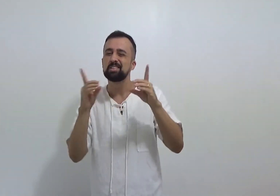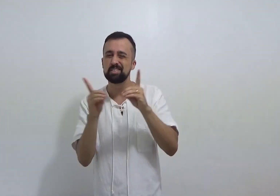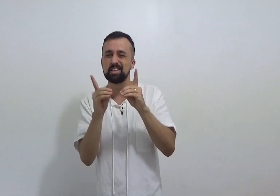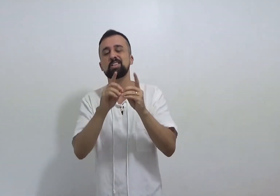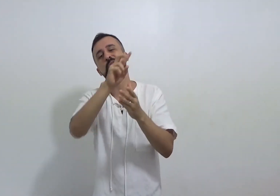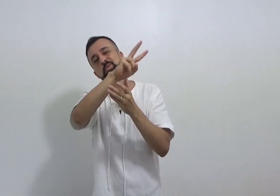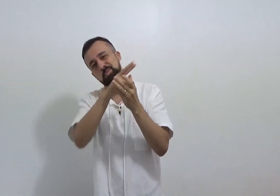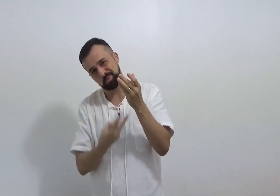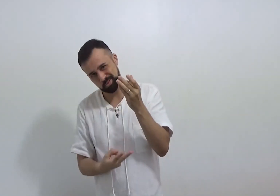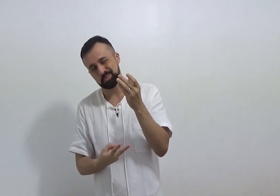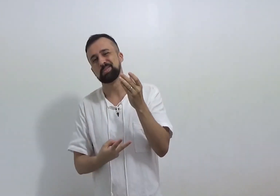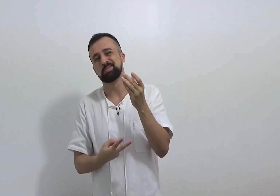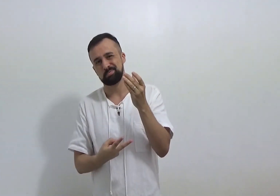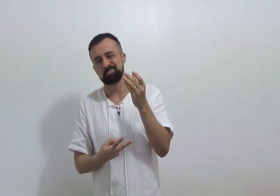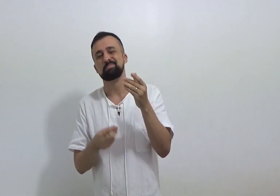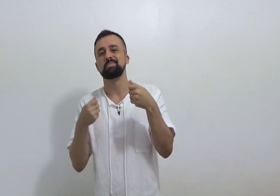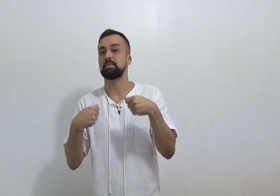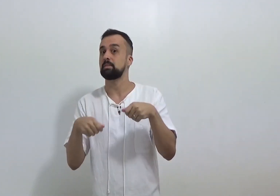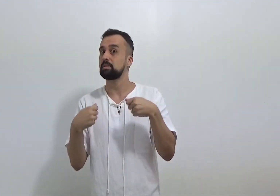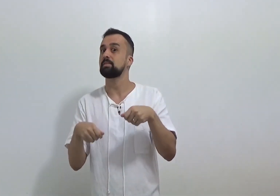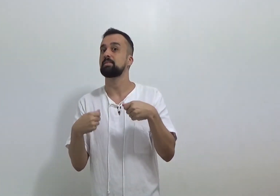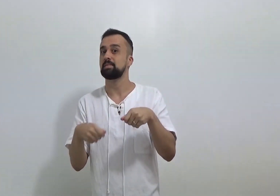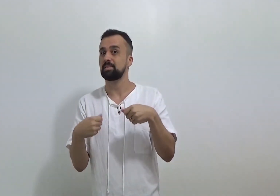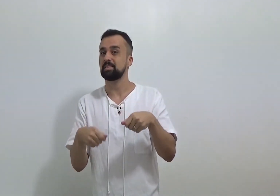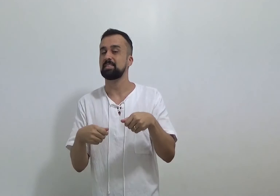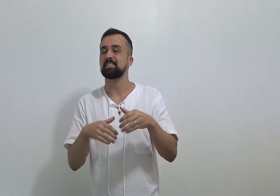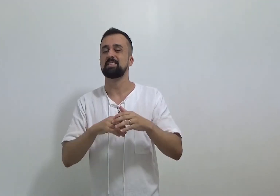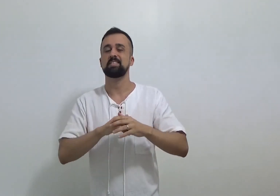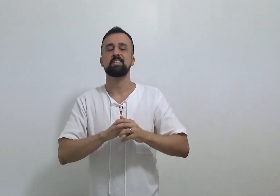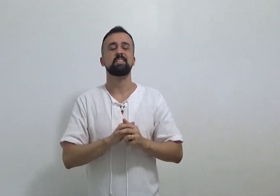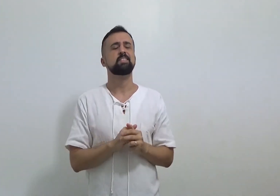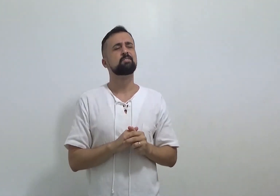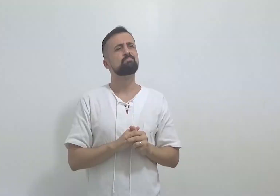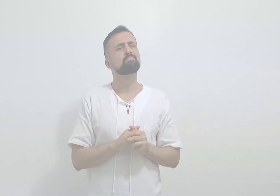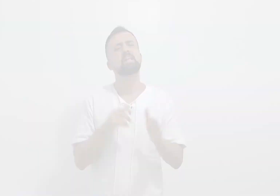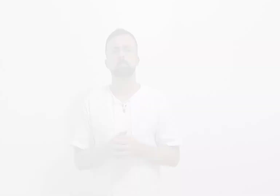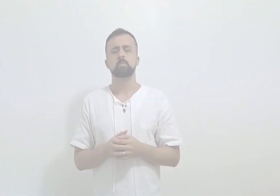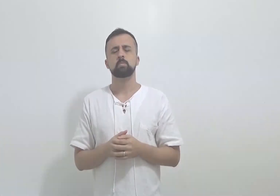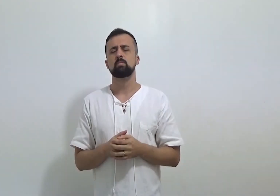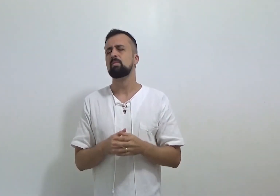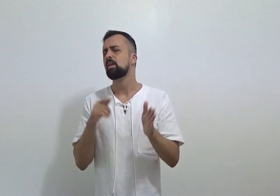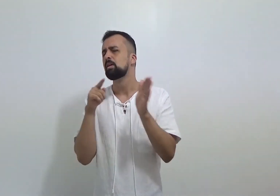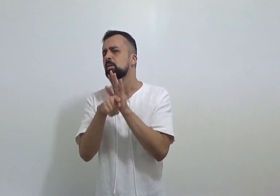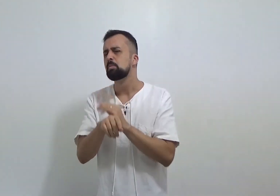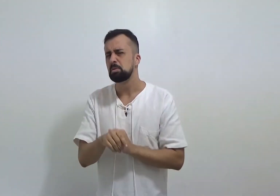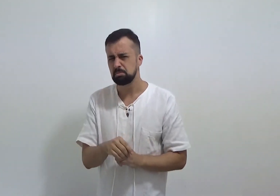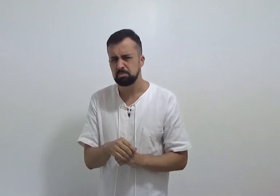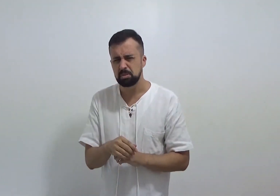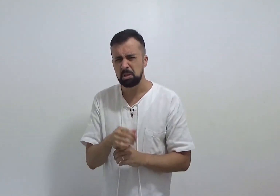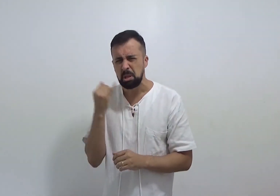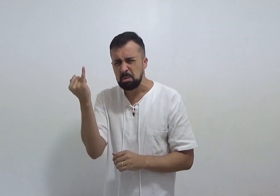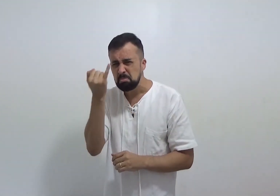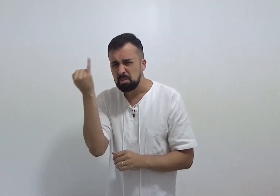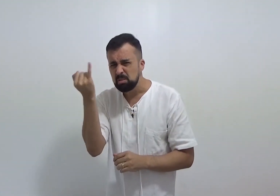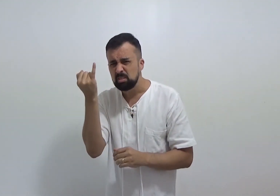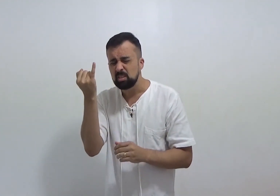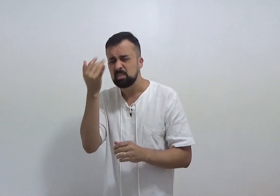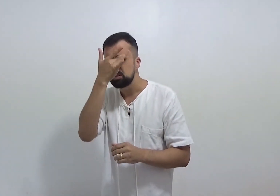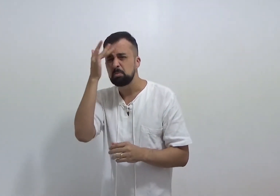indígena e na língua portuguesa, ou seja, materiais didáticos